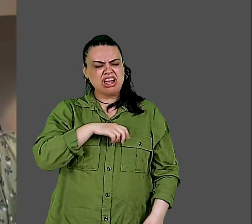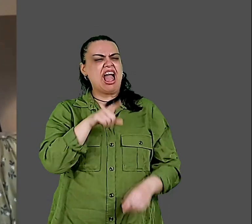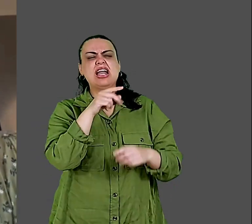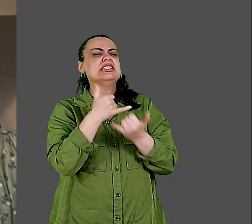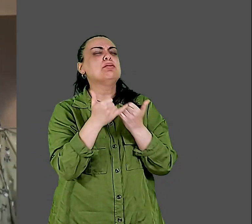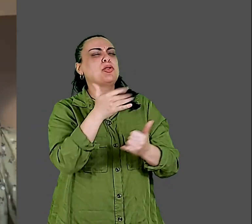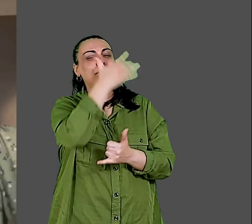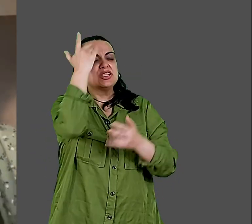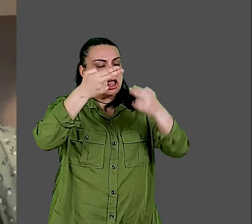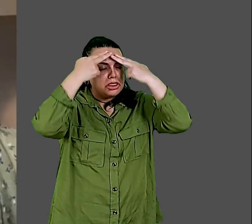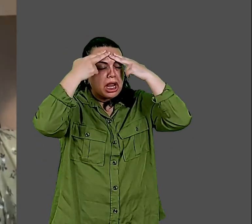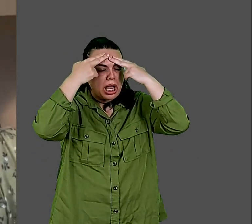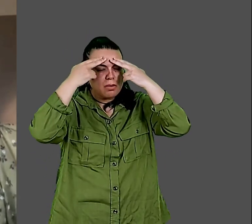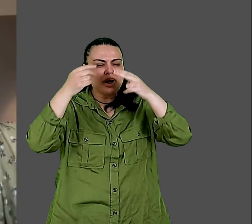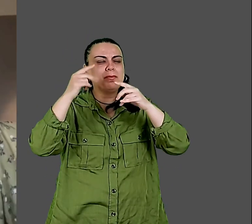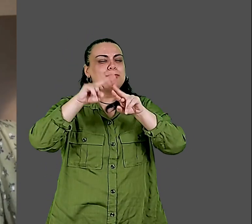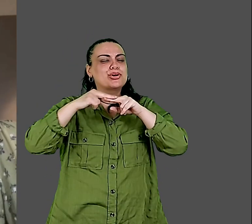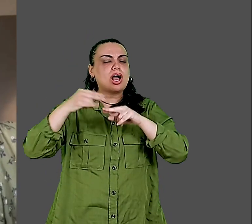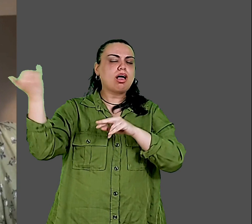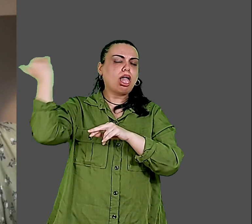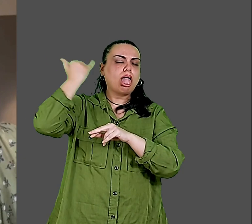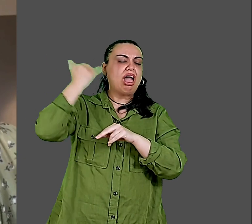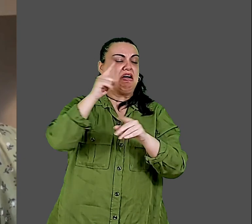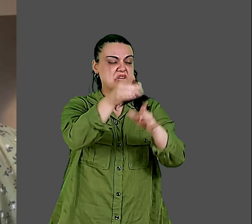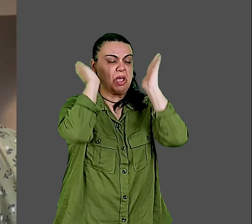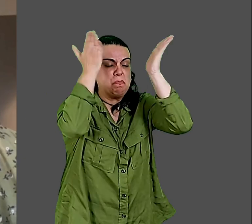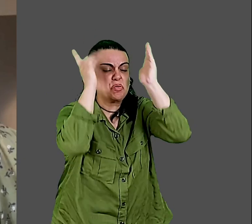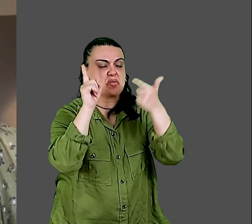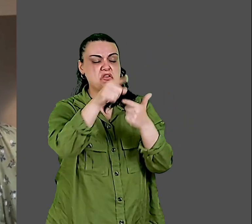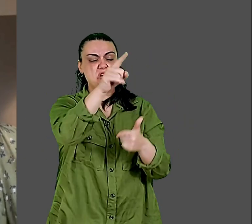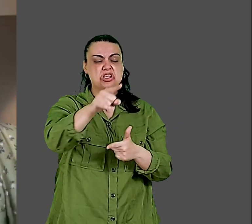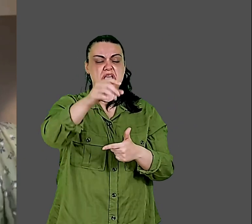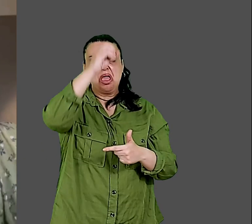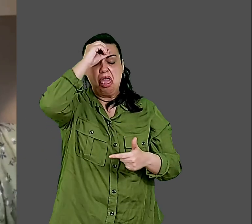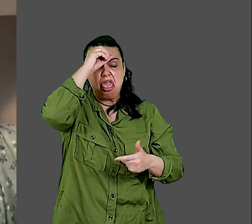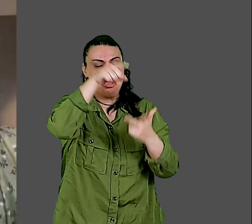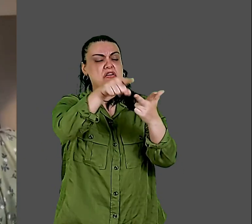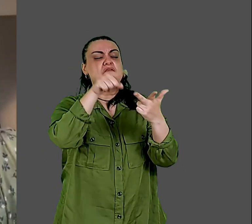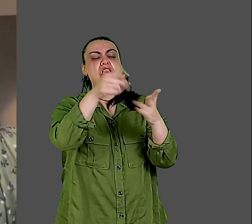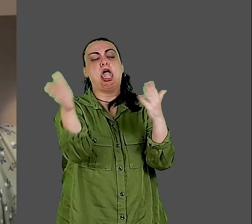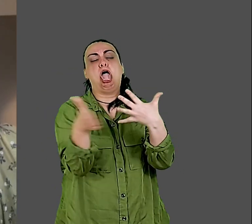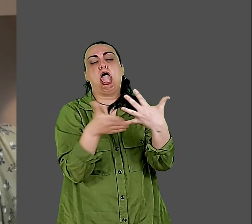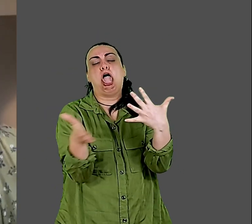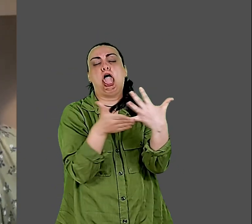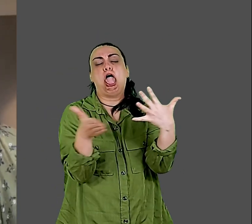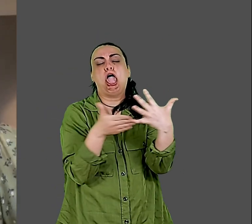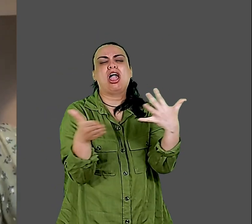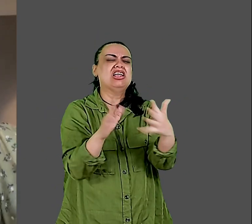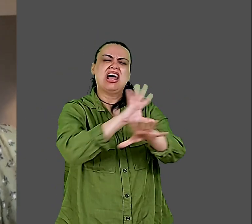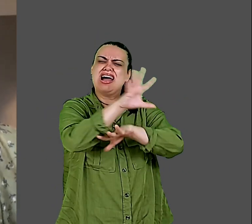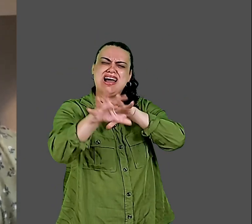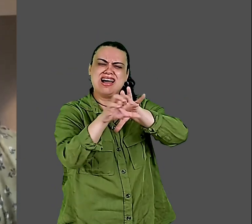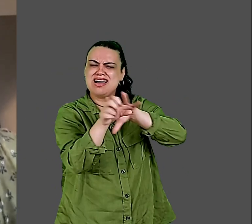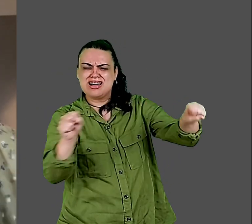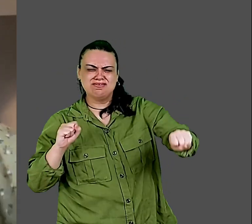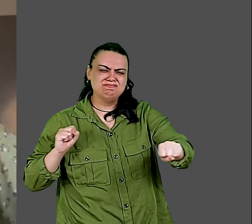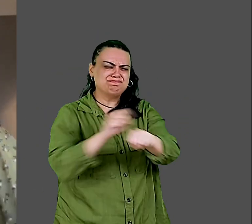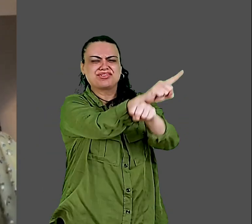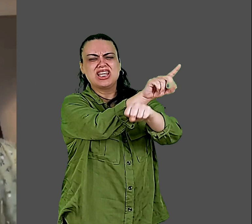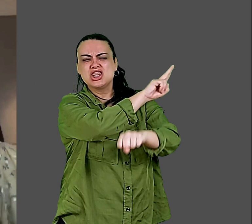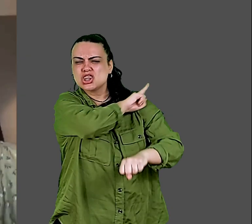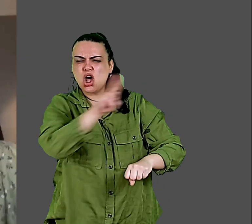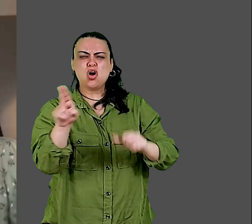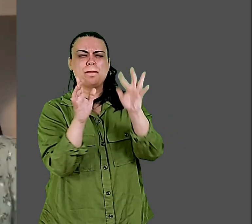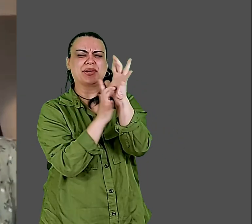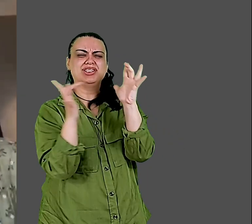você é burro, você é ignorante, está repreendido em nome de Jesus. Nós amarramos, cancelamos, invalidamos